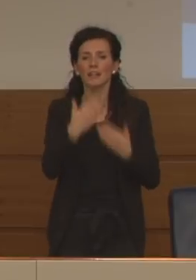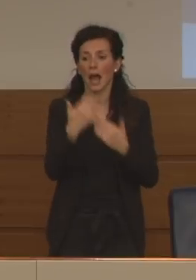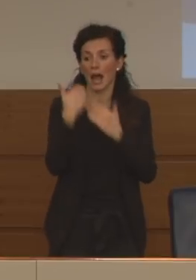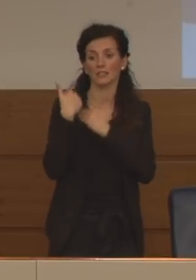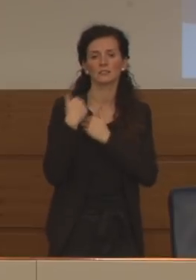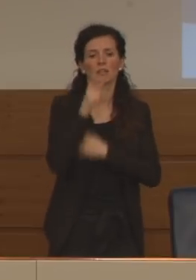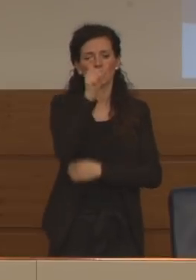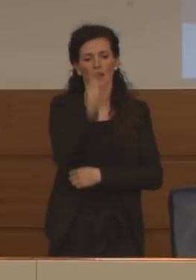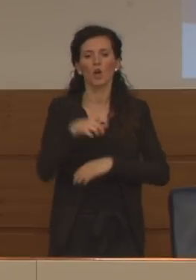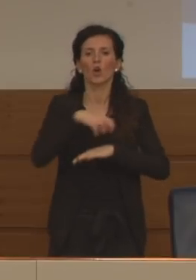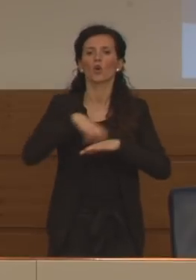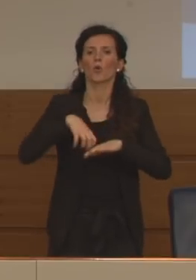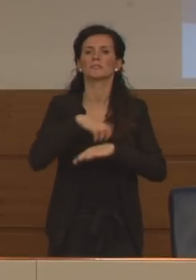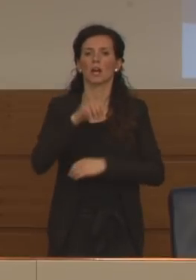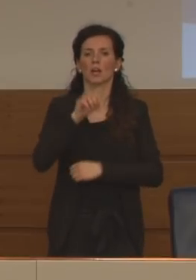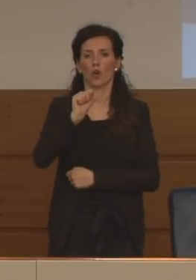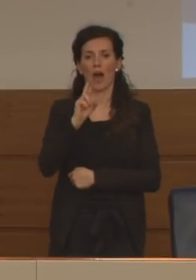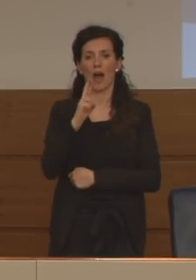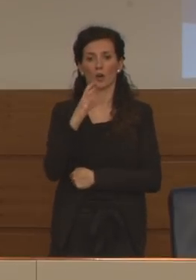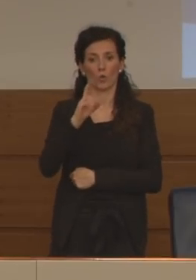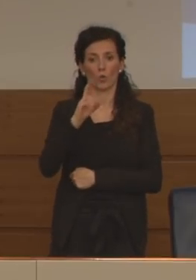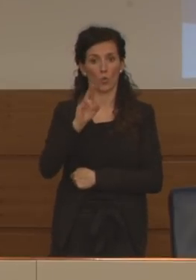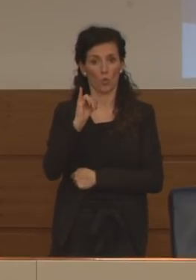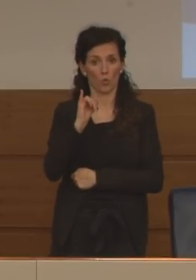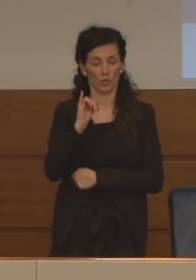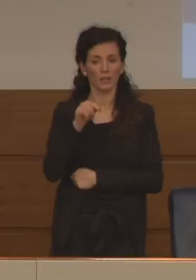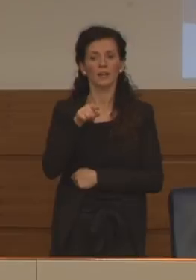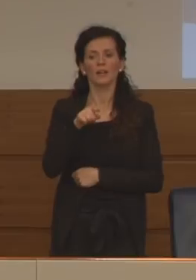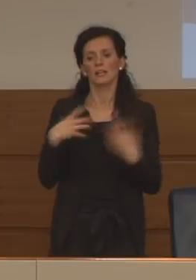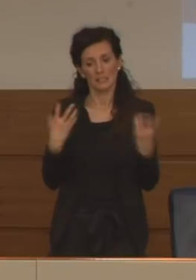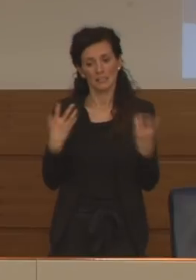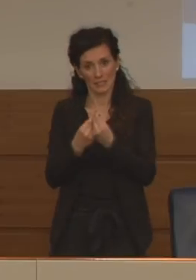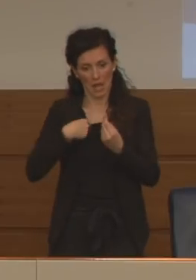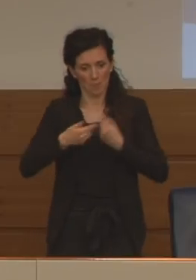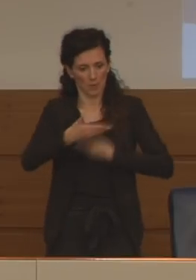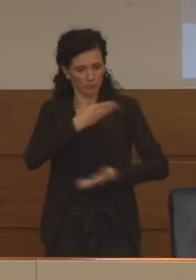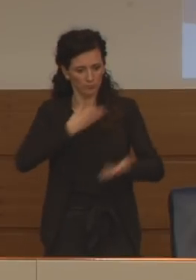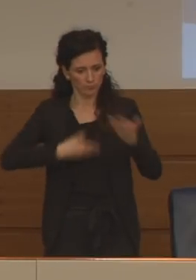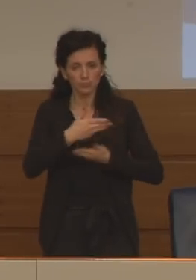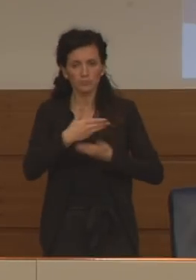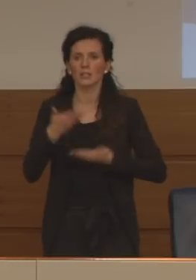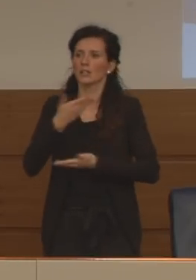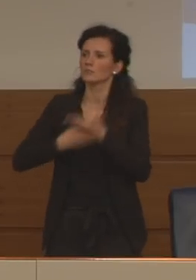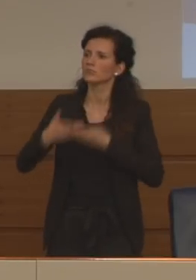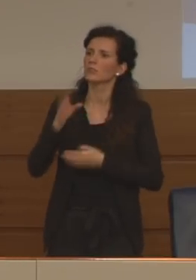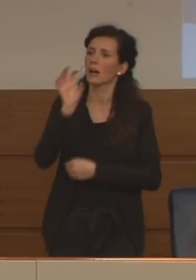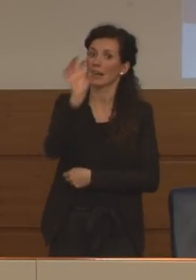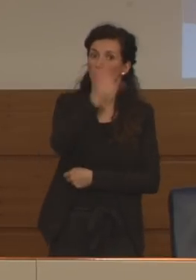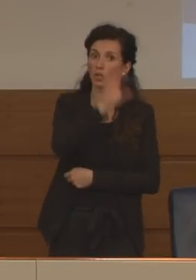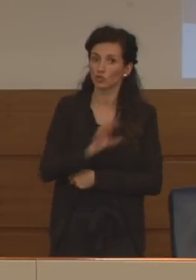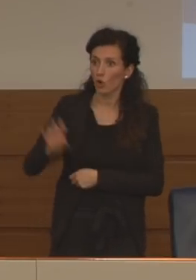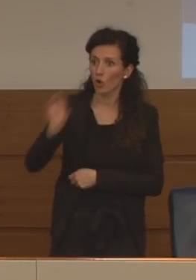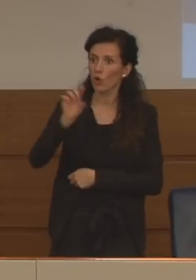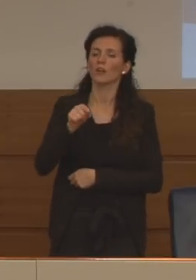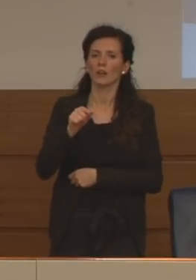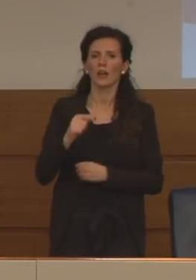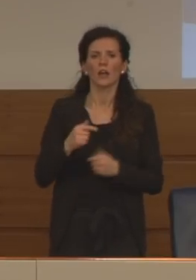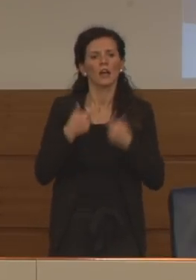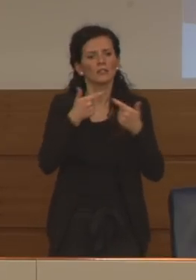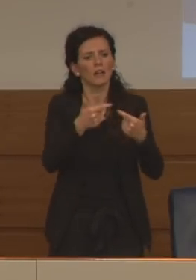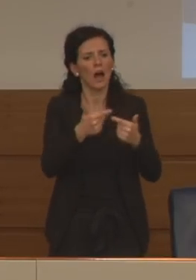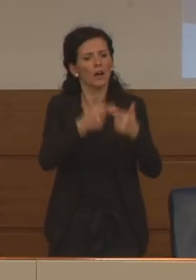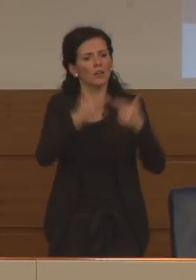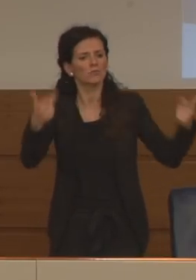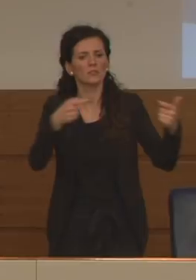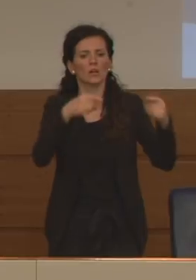che sta lavorando insieme a noi e con le regioni per potenziare le strutture sono stati potenziati anche gli